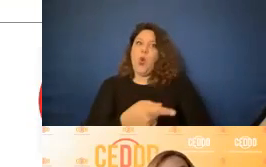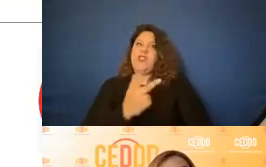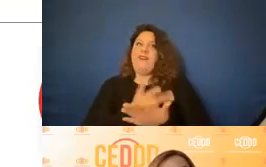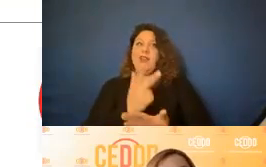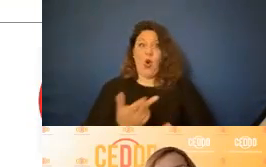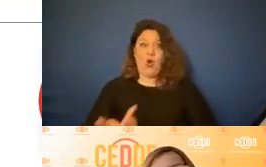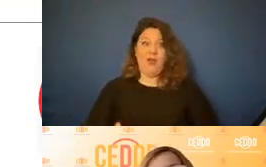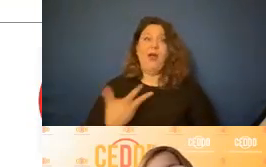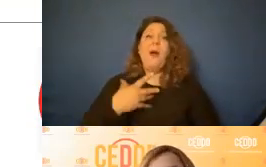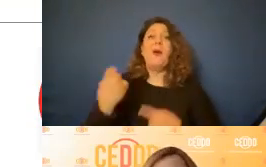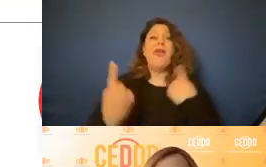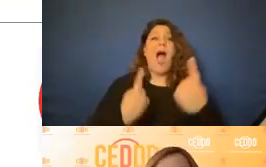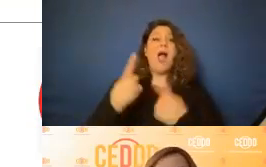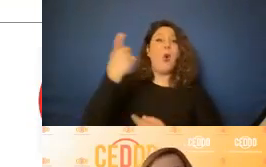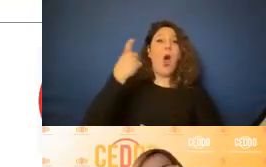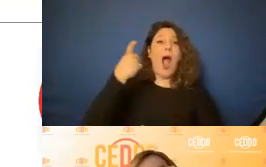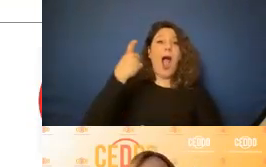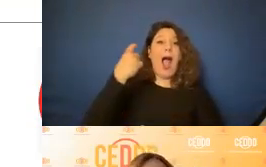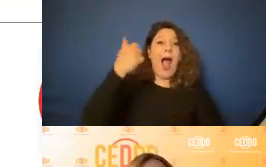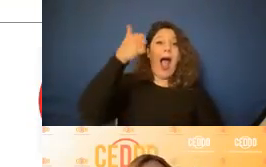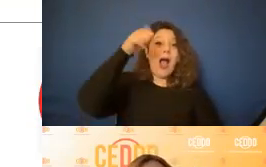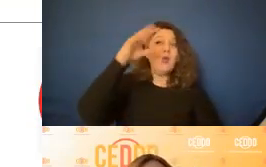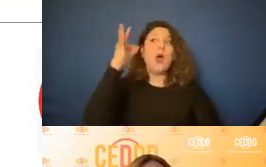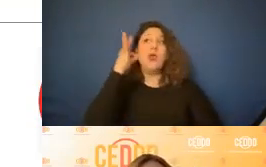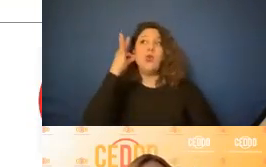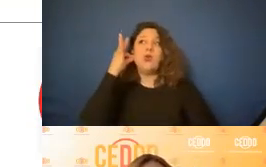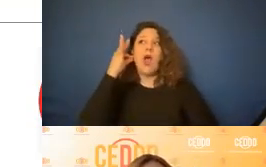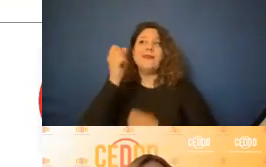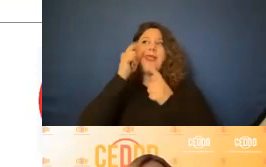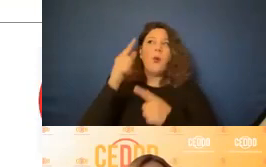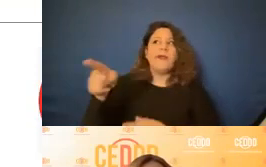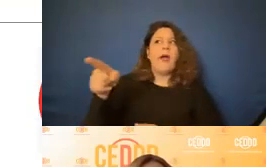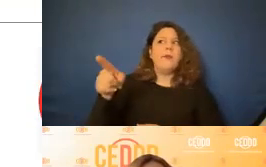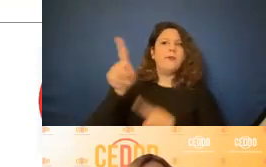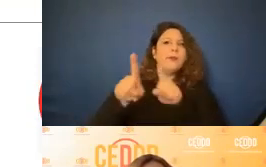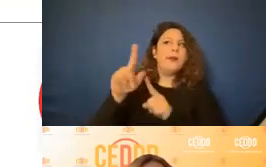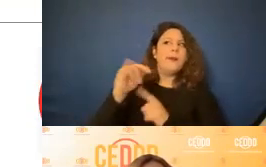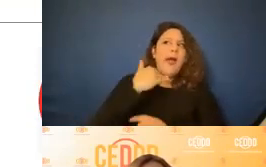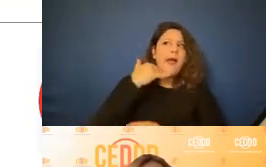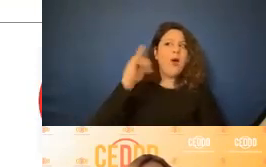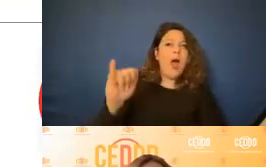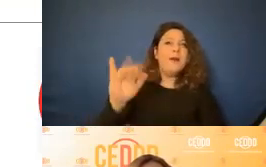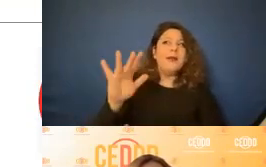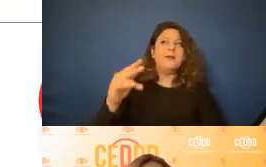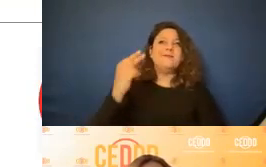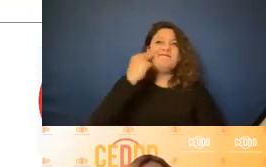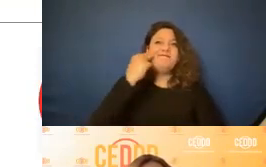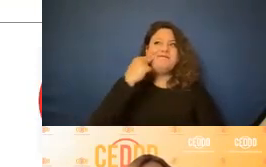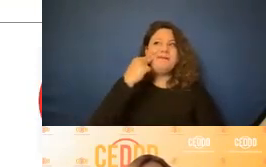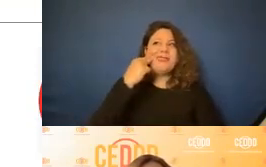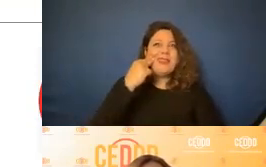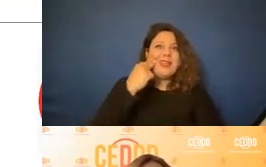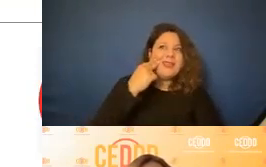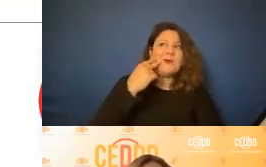en el aula que se dé cuenta de que está pasando algo con unos compañeros, uno que está siendo acosado, pero por el miedo a que no